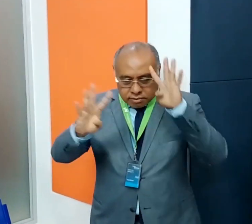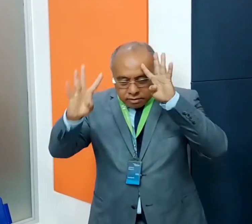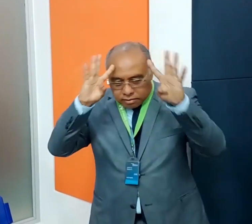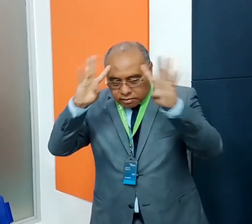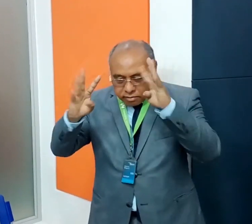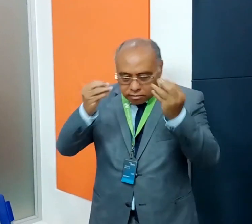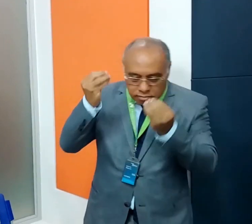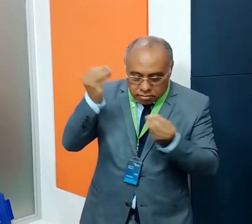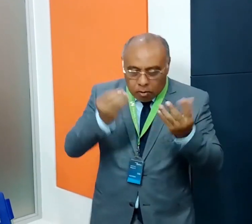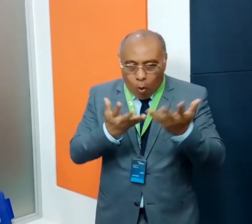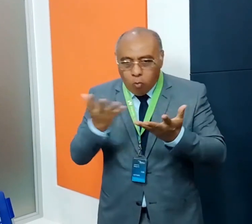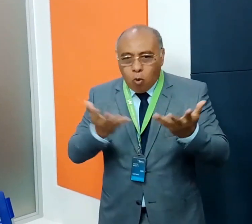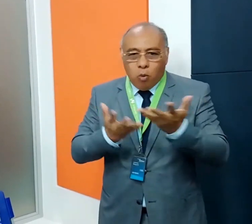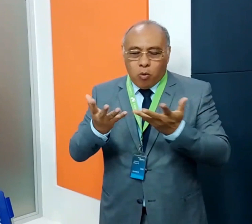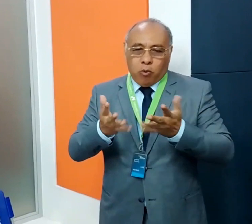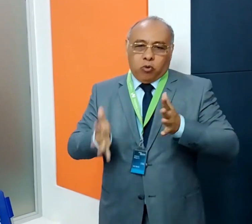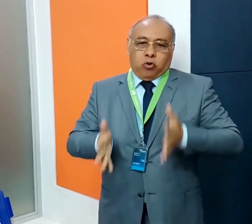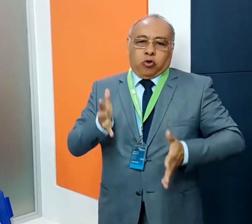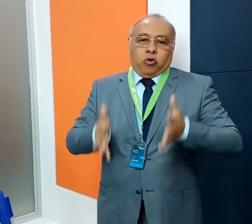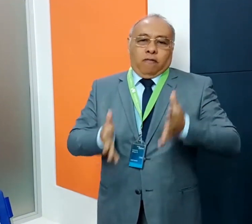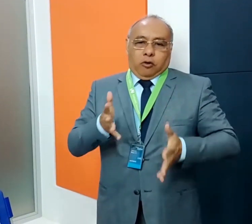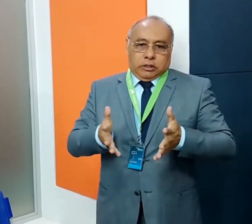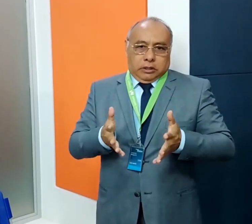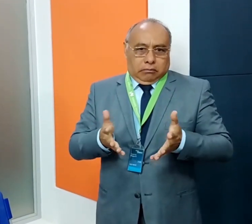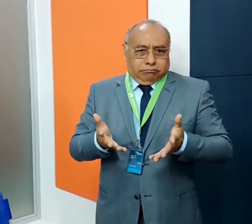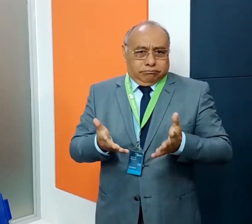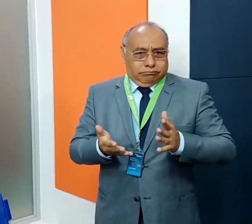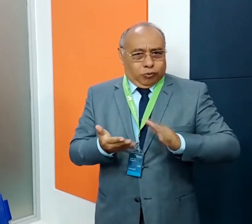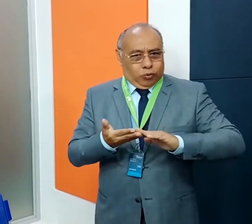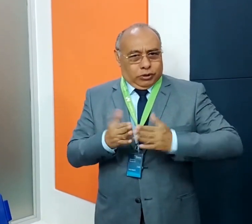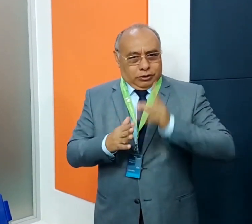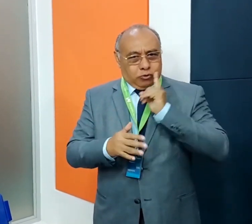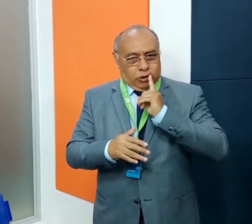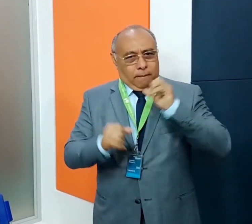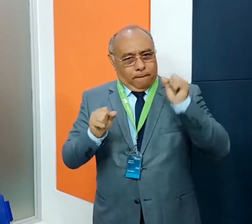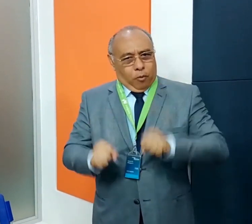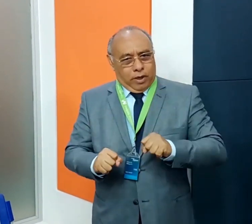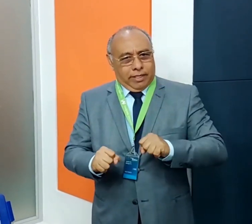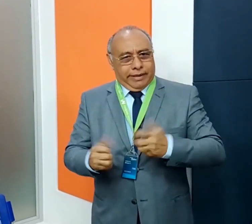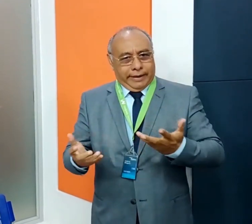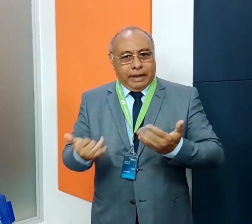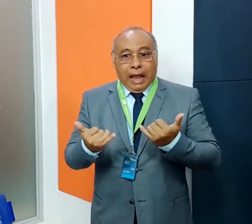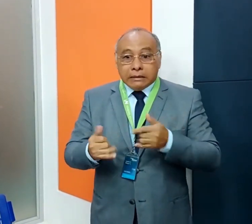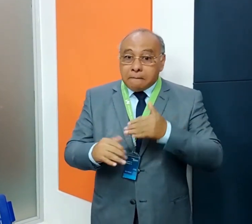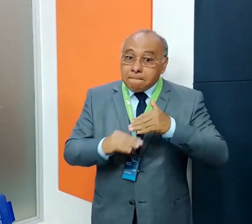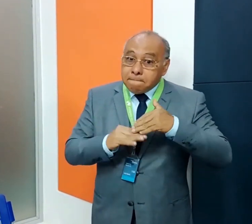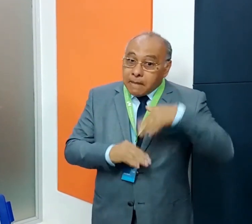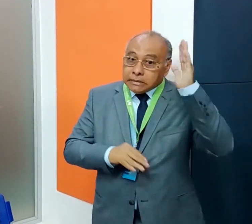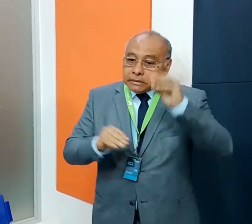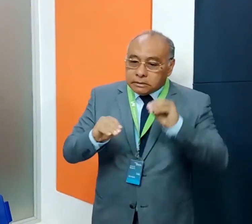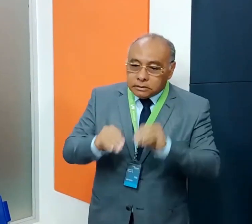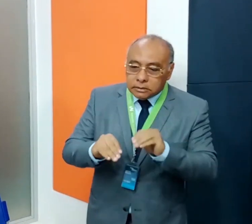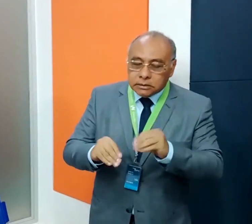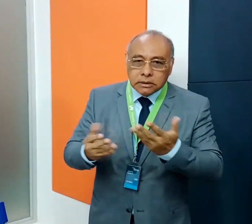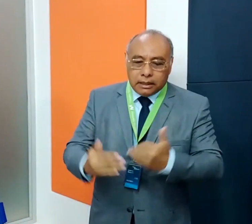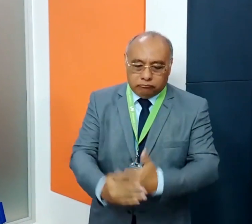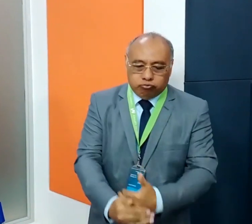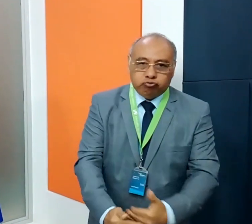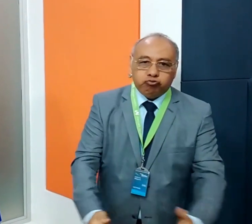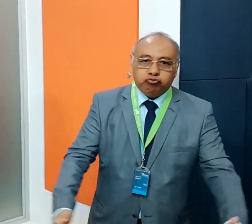lo que ofrece la robótica es muy claro que la comunidad sorda es capaz Y más si la formación inicia desde temprana edad